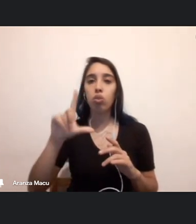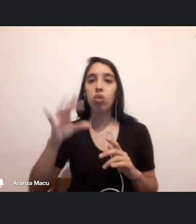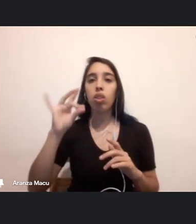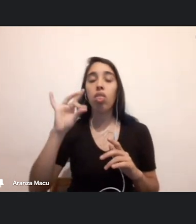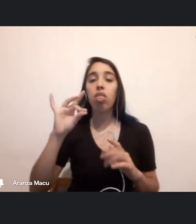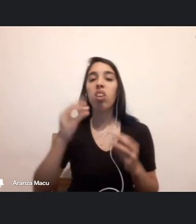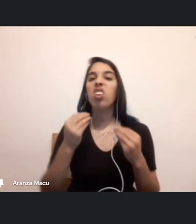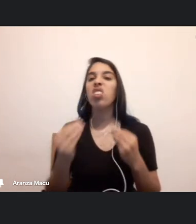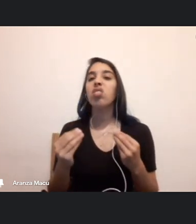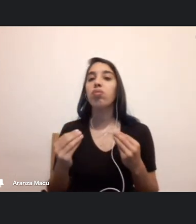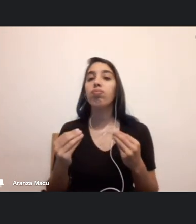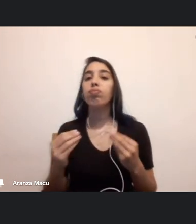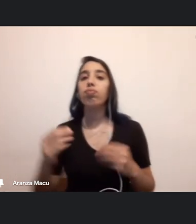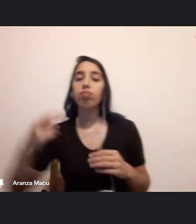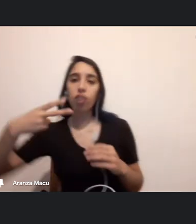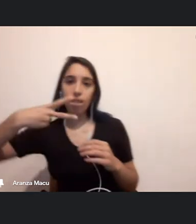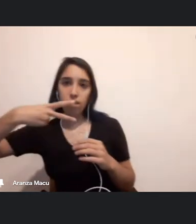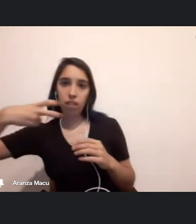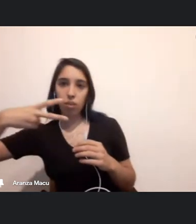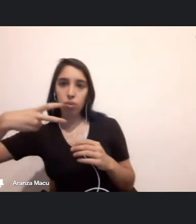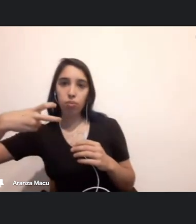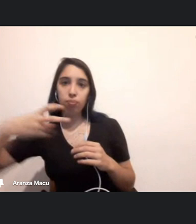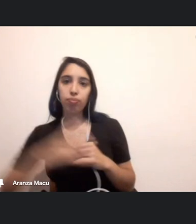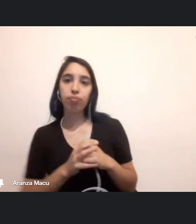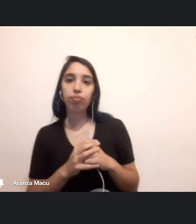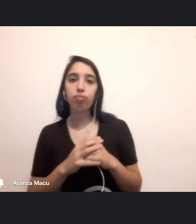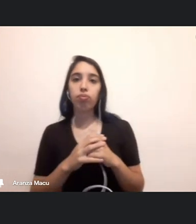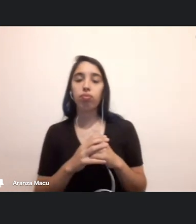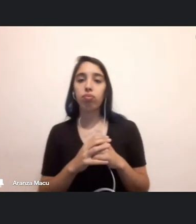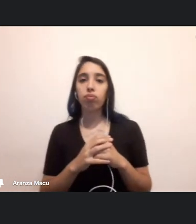verbo. Verbo, ¿cómo se traducía? A ver si se acuerdan.